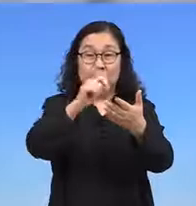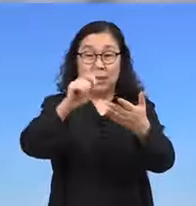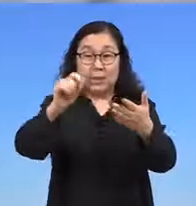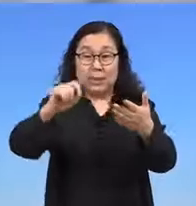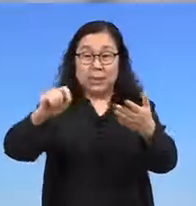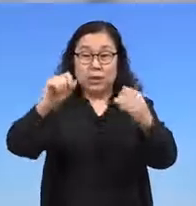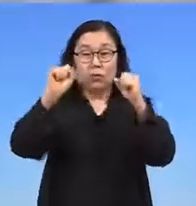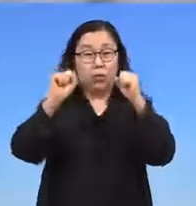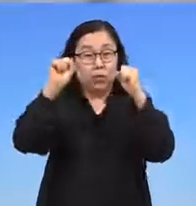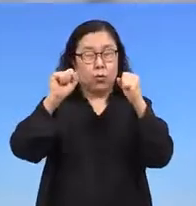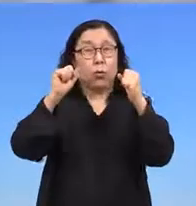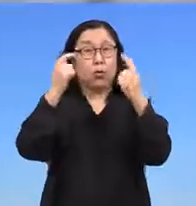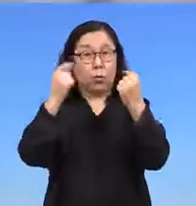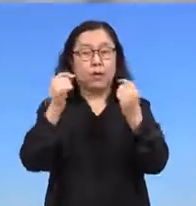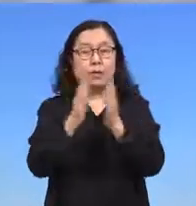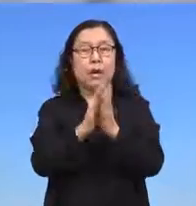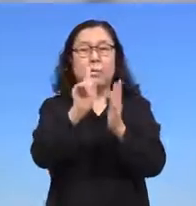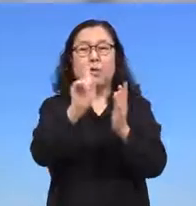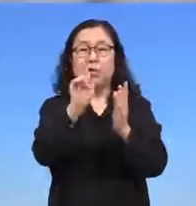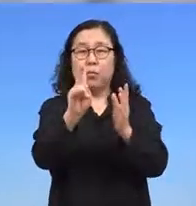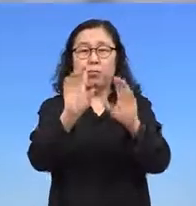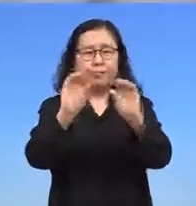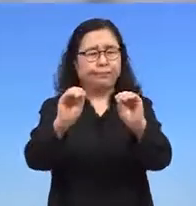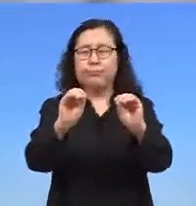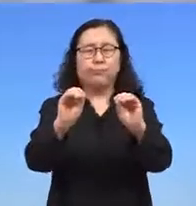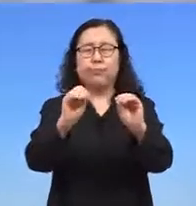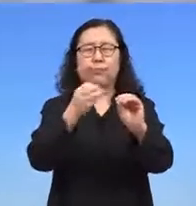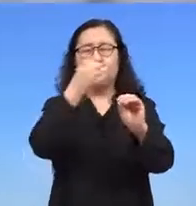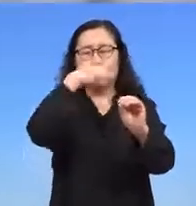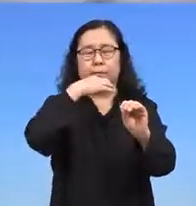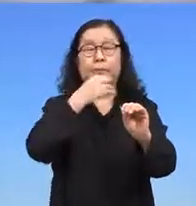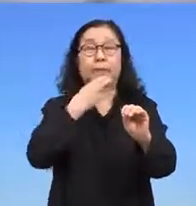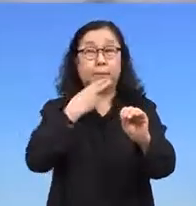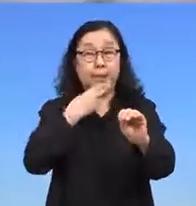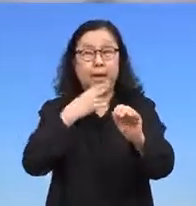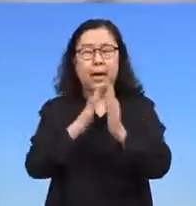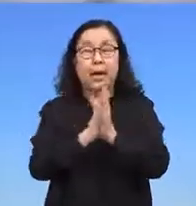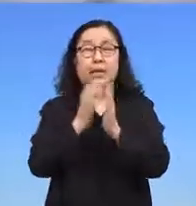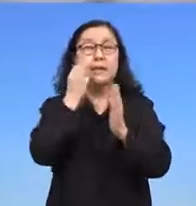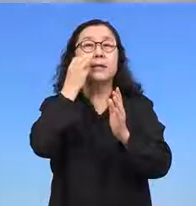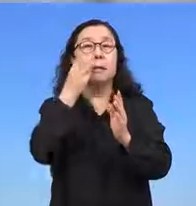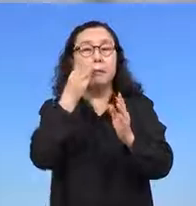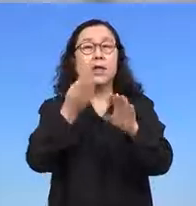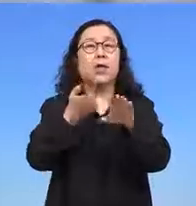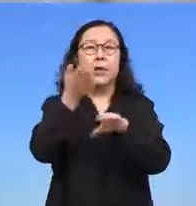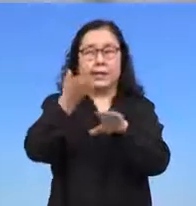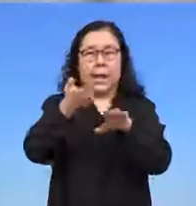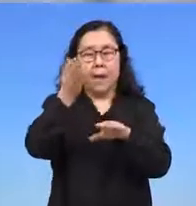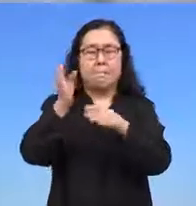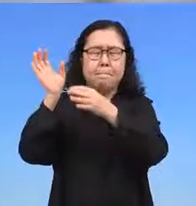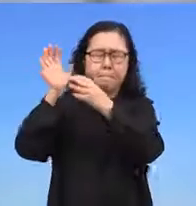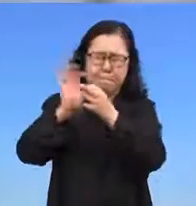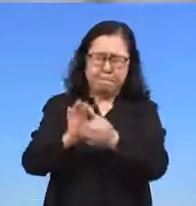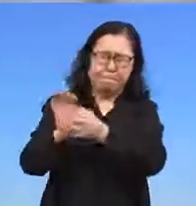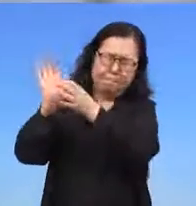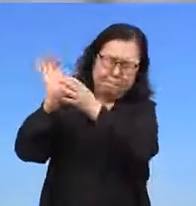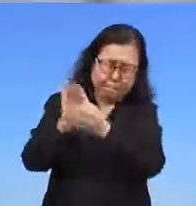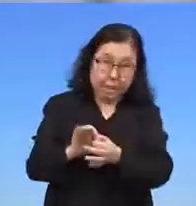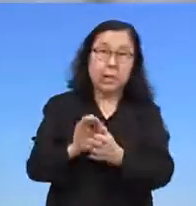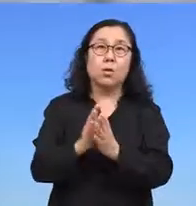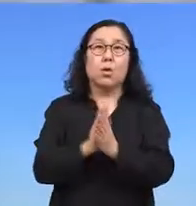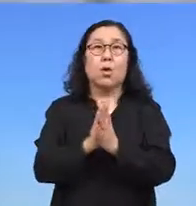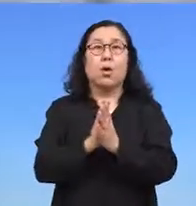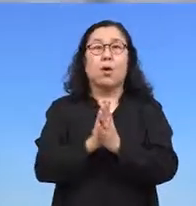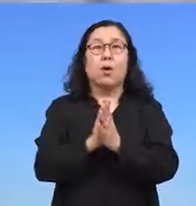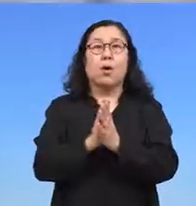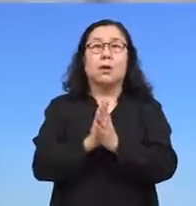마찬가지입니다. 한두 번 이렇게 쓰다 말다 해갖고 효과가 없고요. 적어도 한 3개월 이상을 지속적으로 매일 저녁